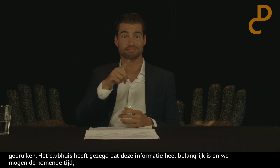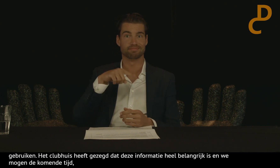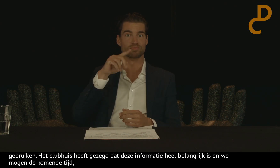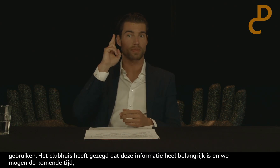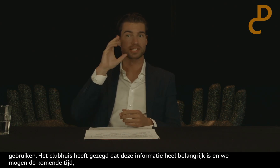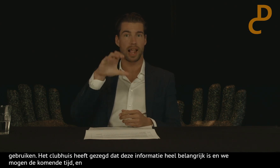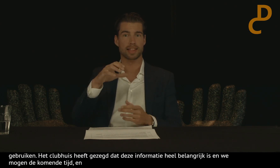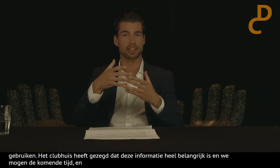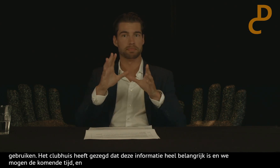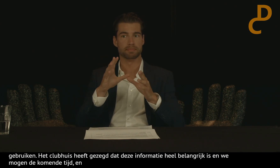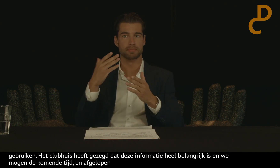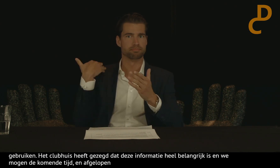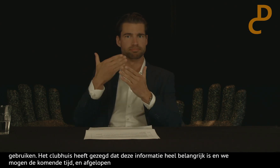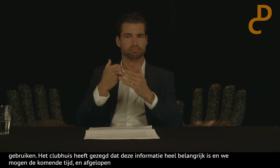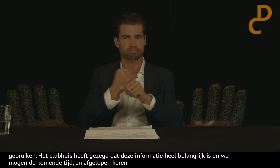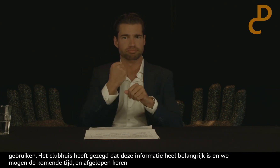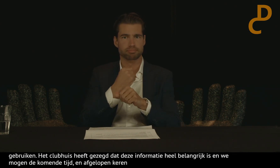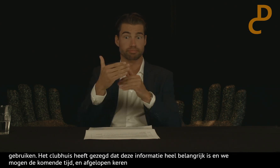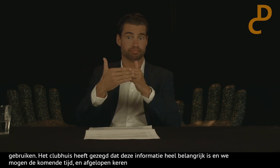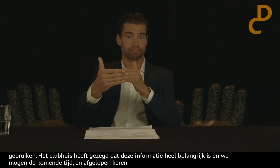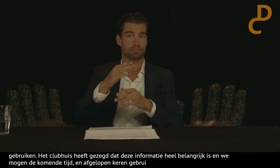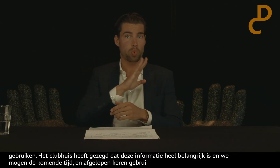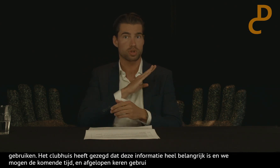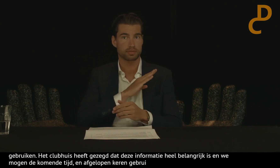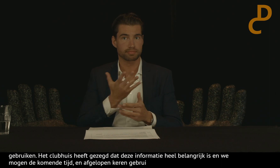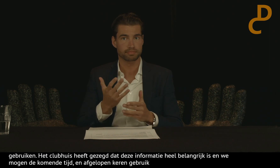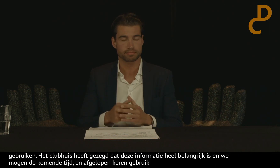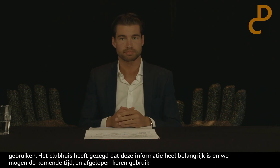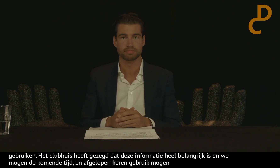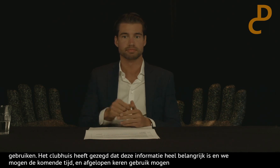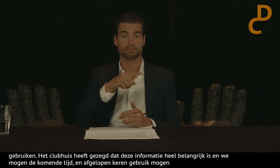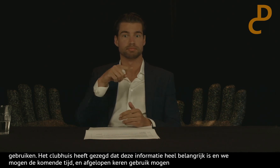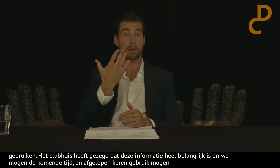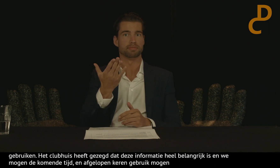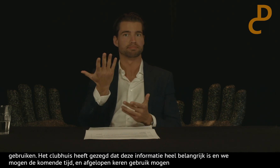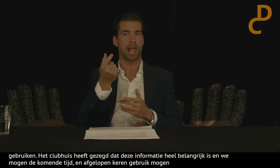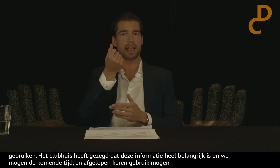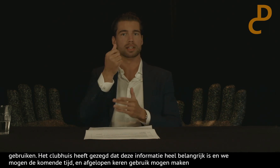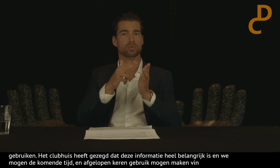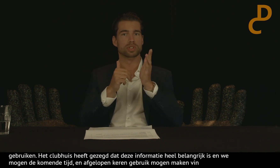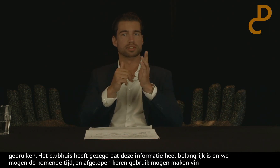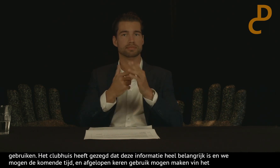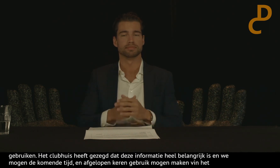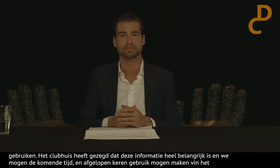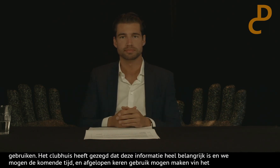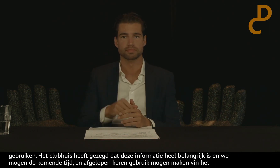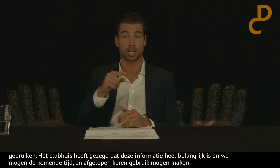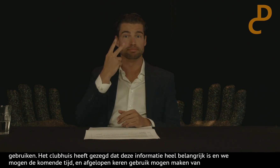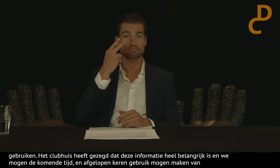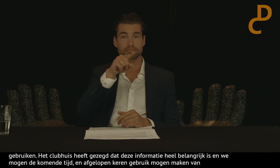het clubhuis. En het Dove Centraal team is ook nog steeds hard aan het werk. En wij hebben ook wel geld